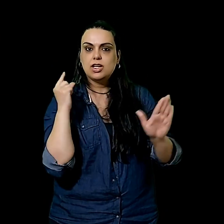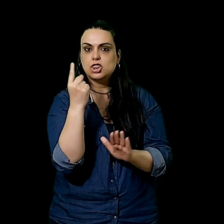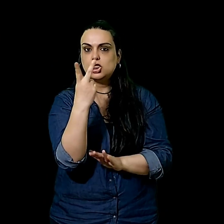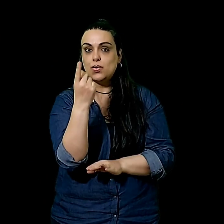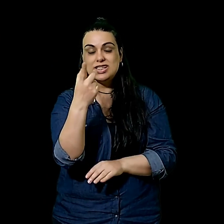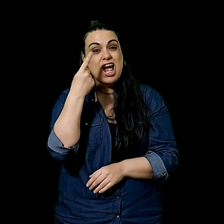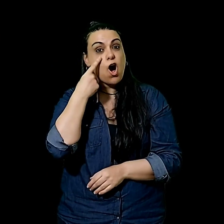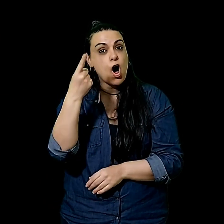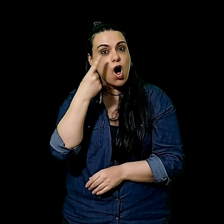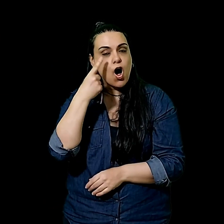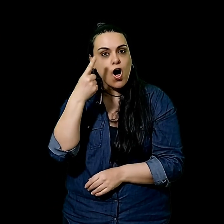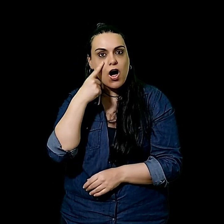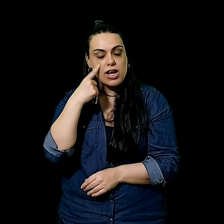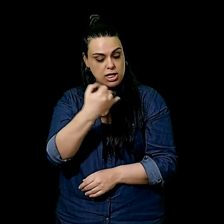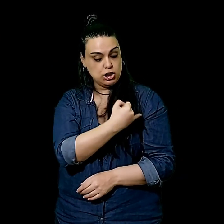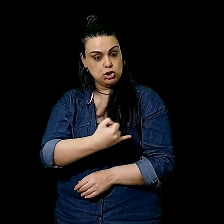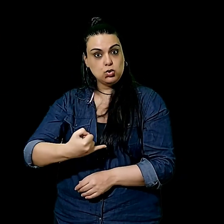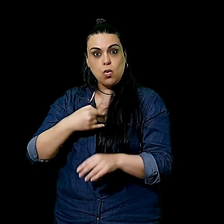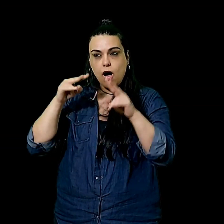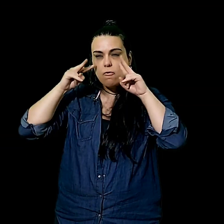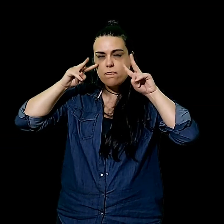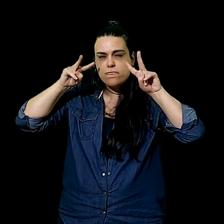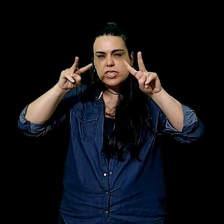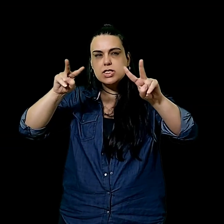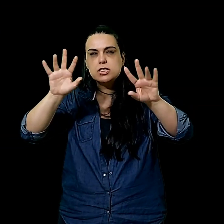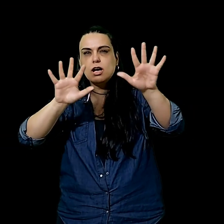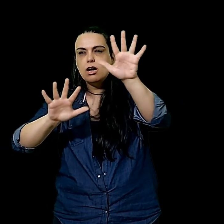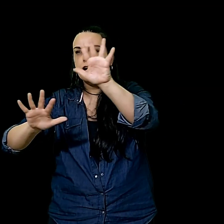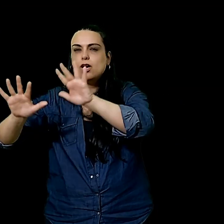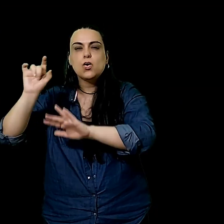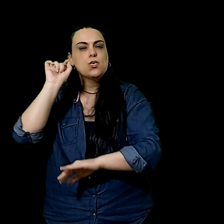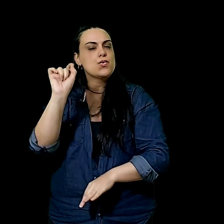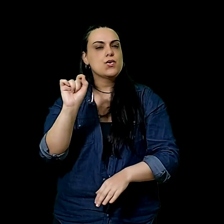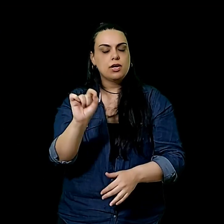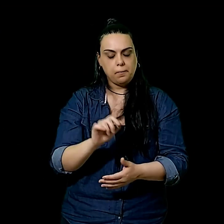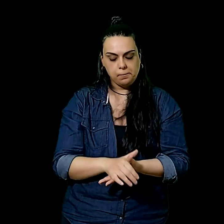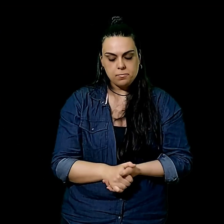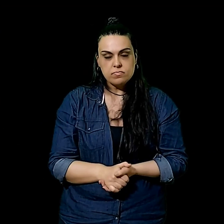12. Olha a visão de João. Olha o que ele vê.